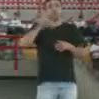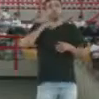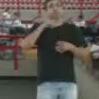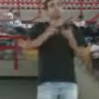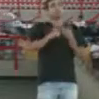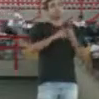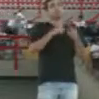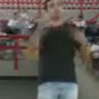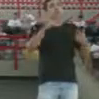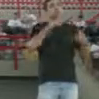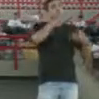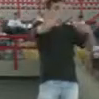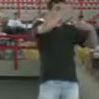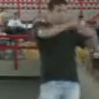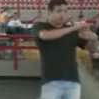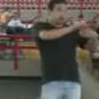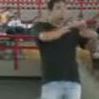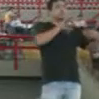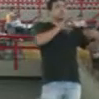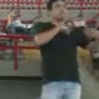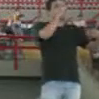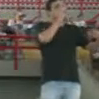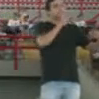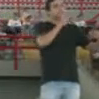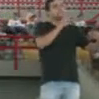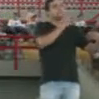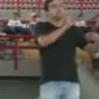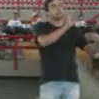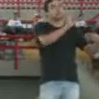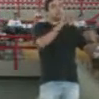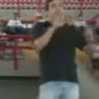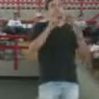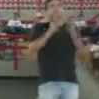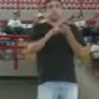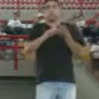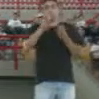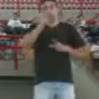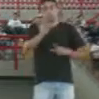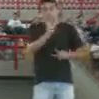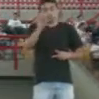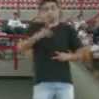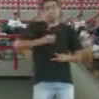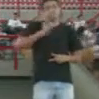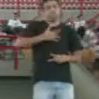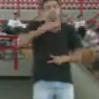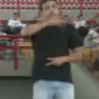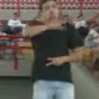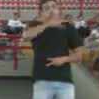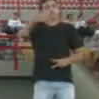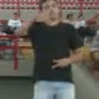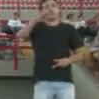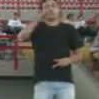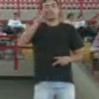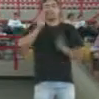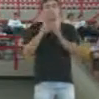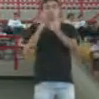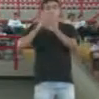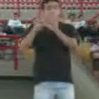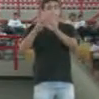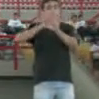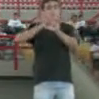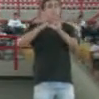Nas obras realistas, a ironia. Nas obras românticas, a metáfora. Nas obras do barroco, a antítese,